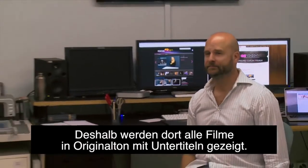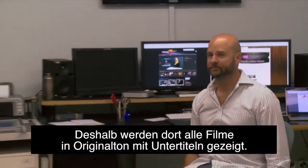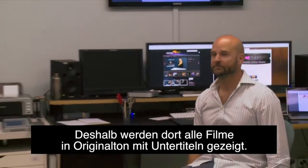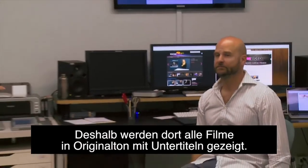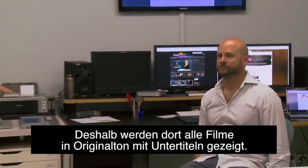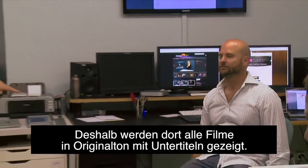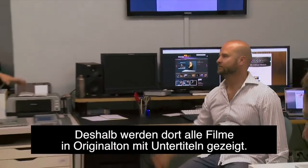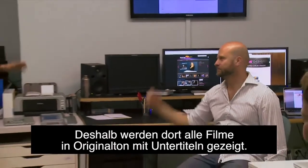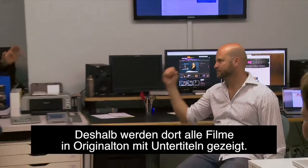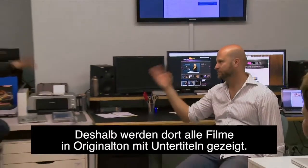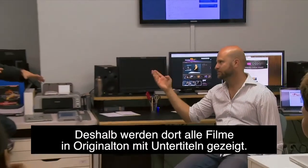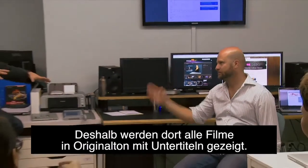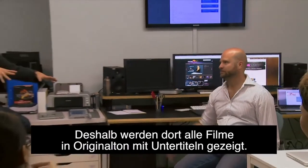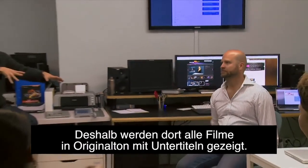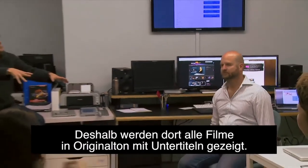Untertitel und die lassen die Filme im Original.